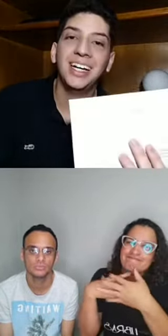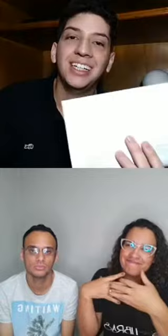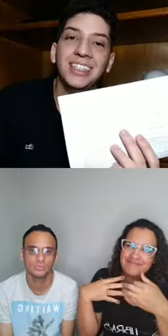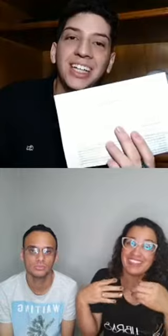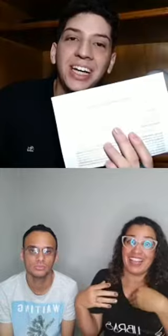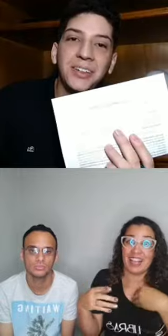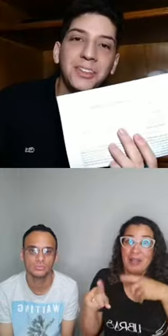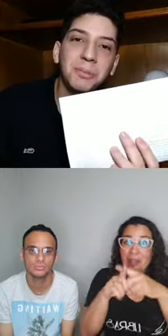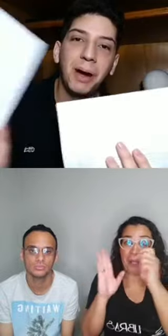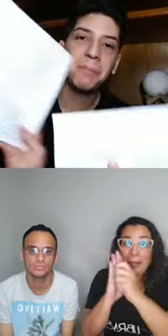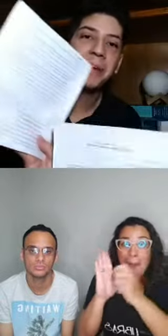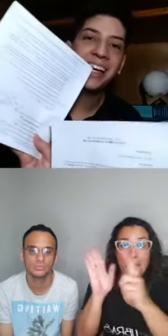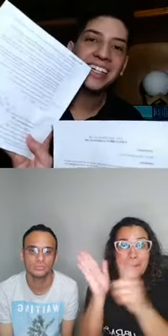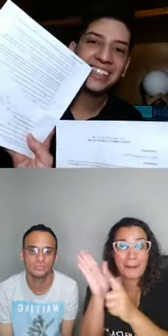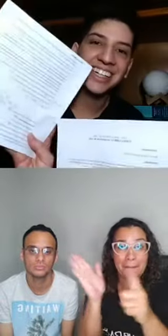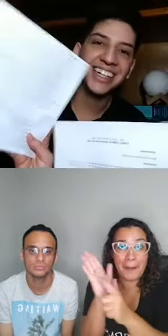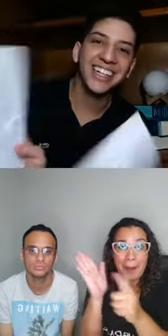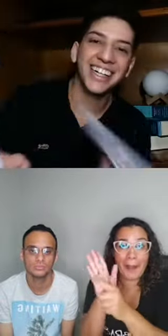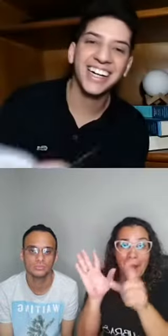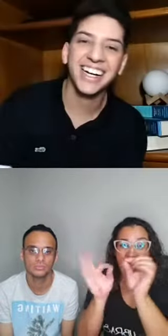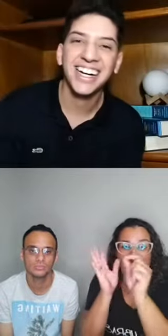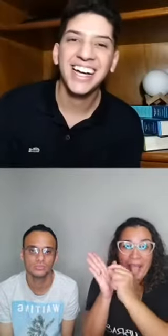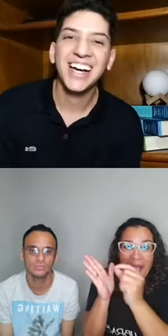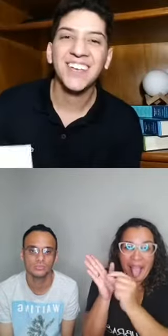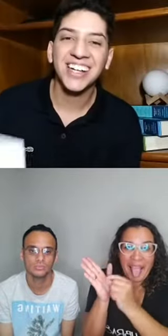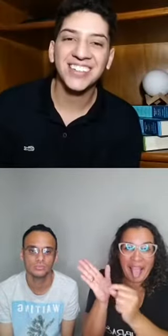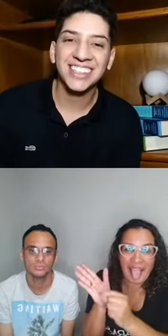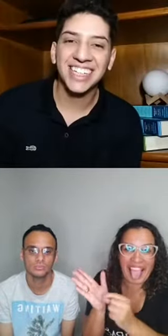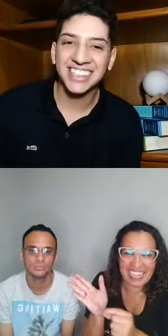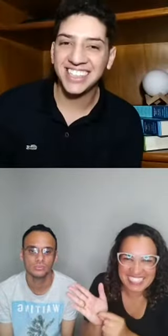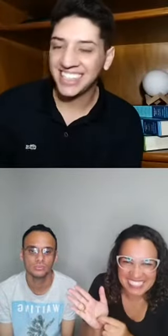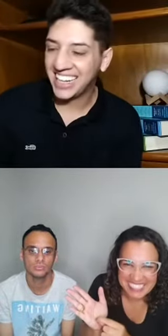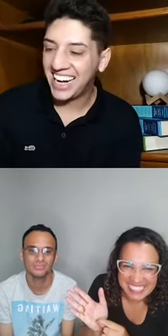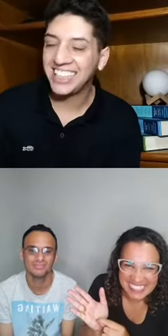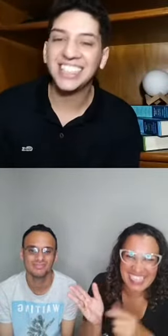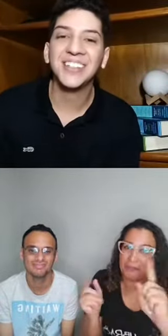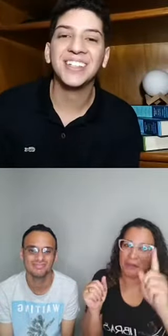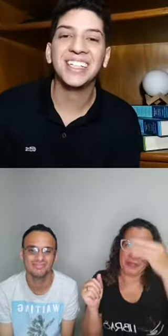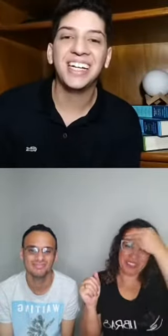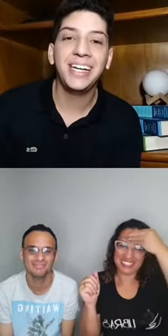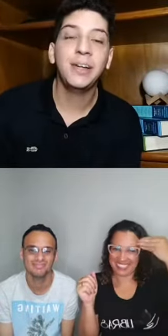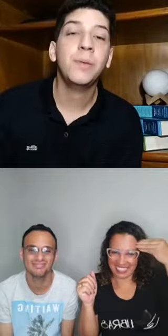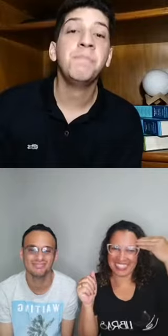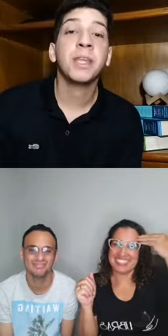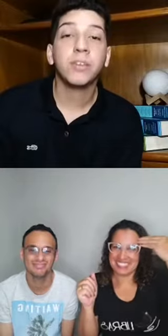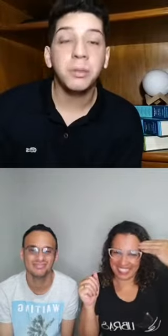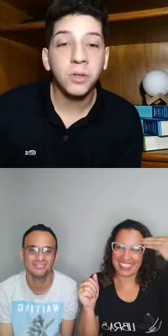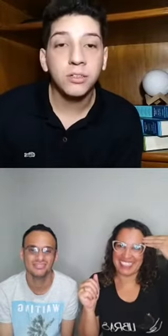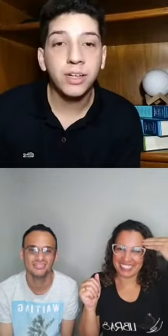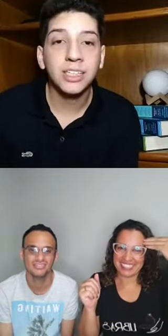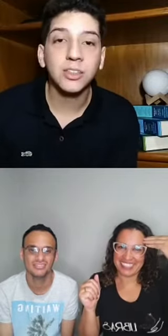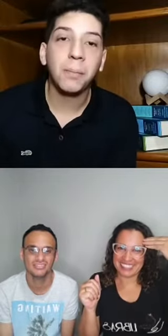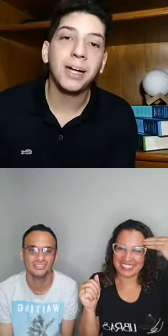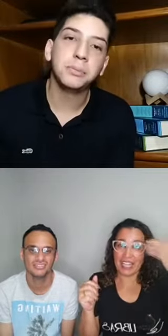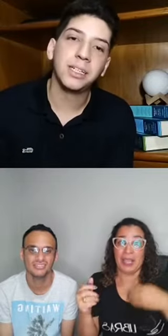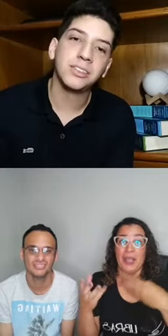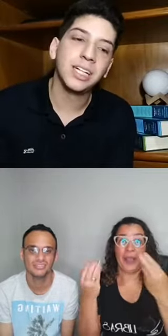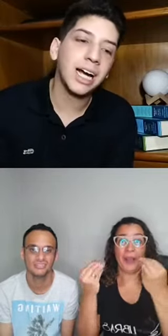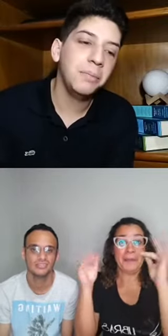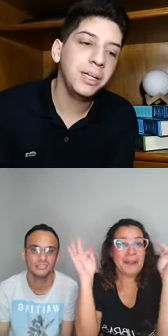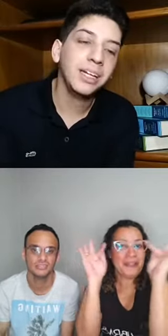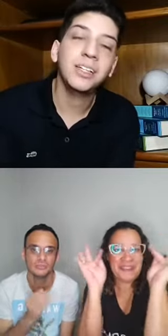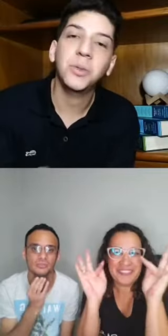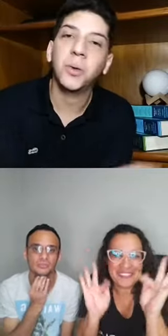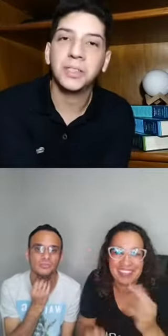ó, cheio de papéis para não esquecer nada, anotei. Fiquei muito feliz com a participação